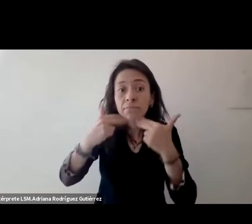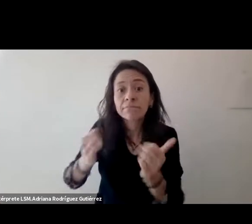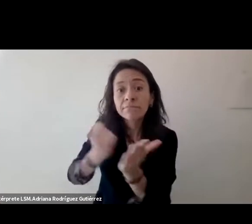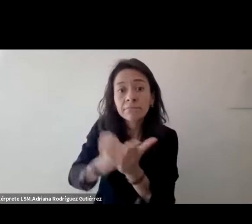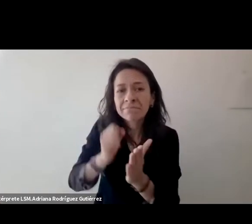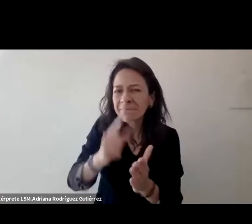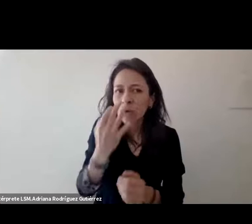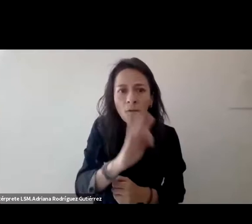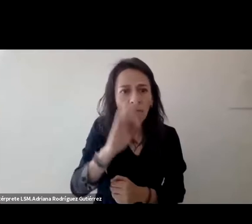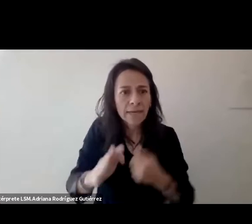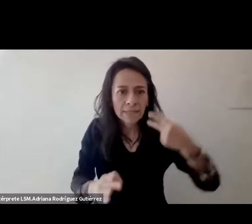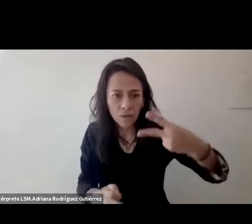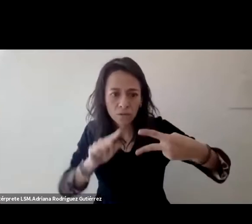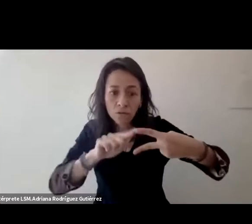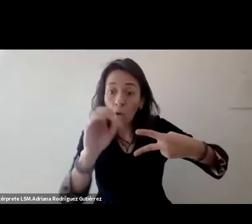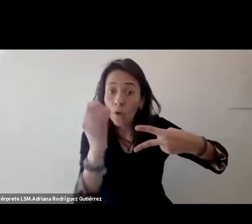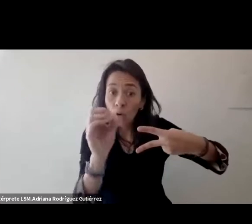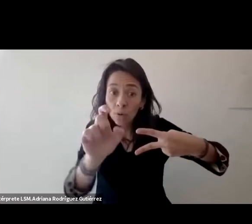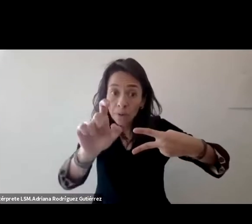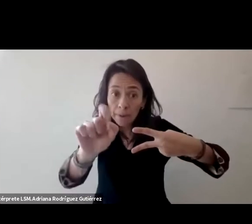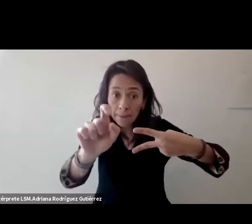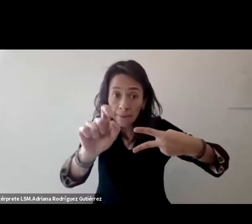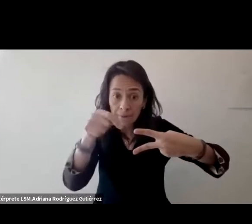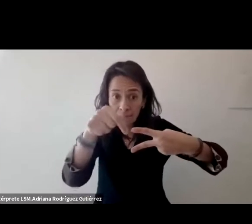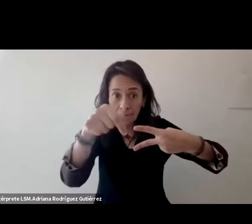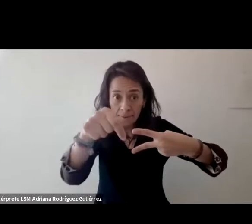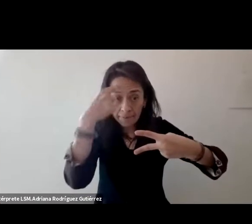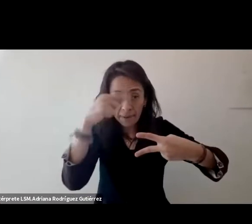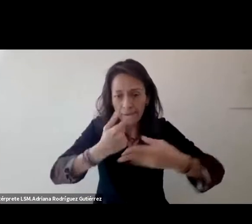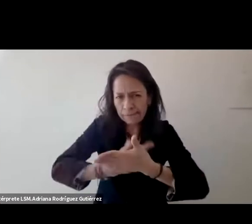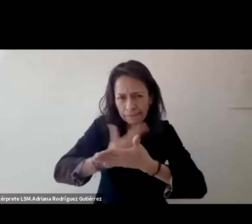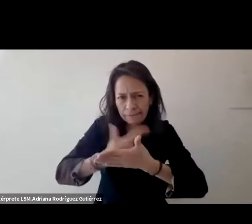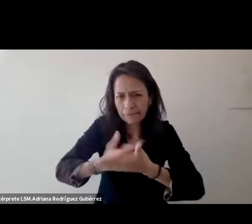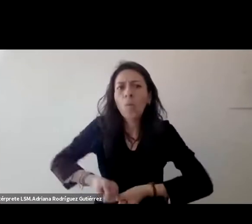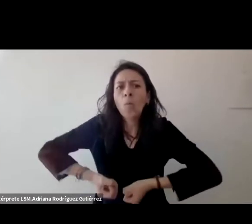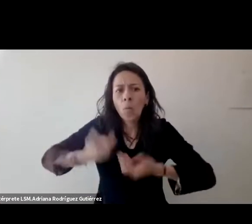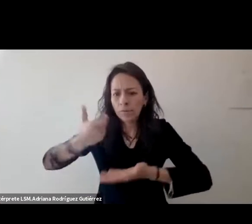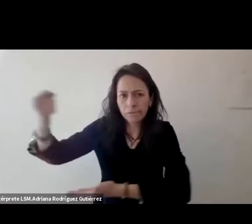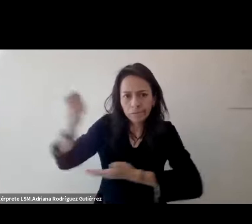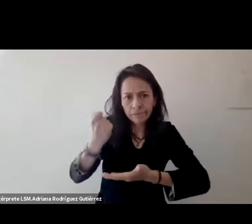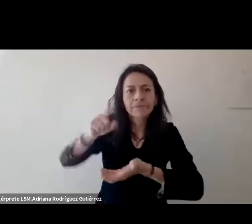día 20 de octubre para que, digamos, el paquete económico sea aprobado por la